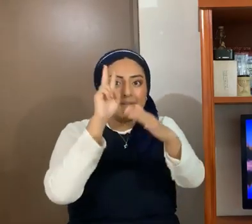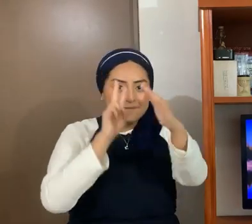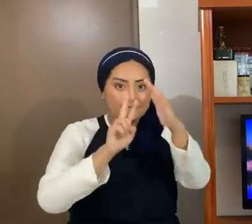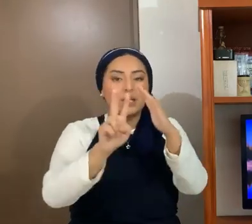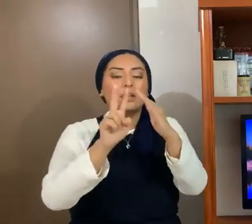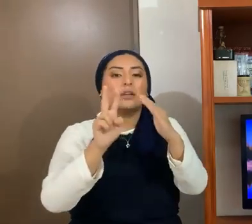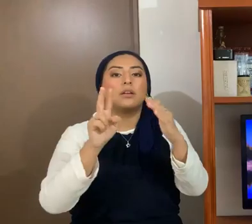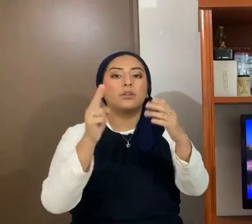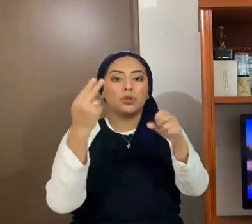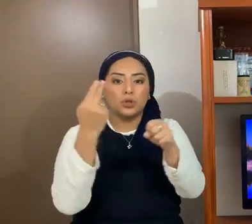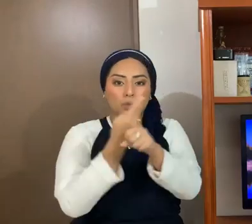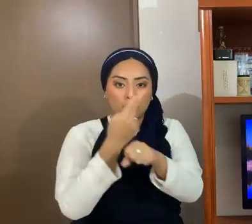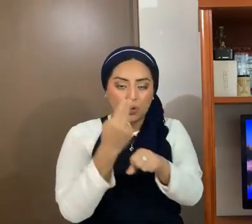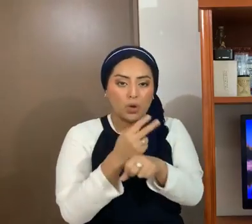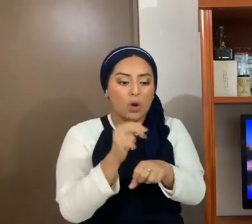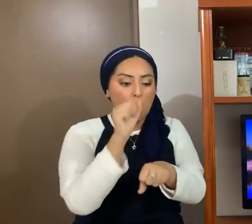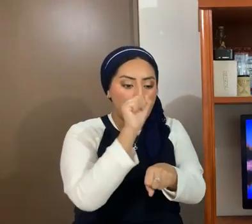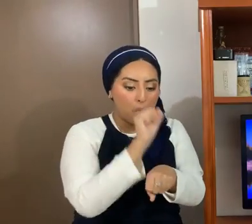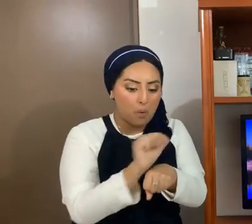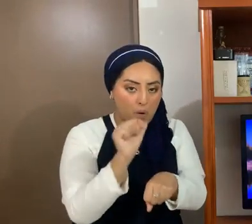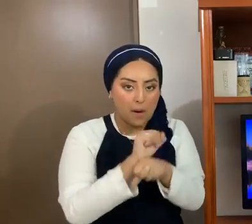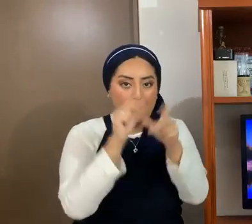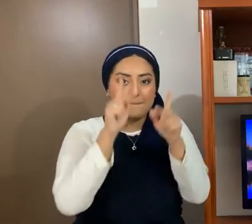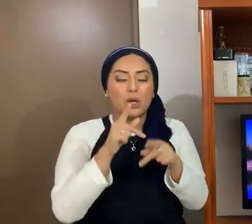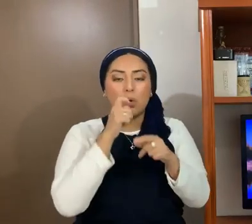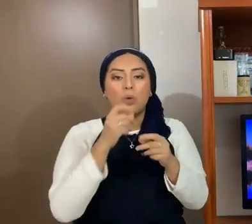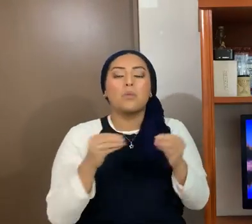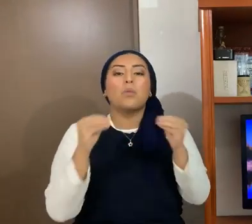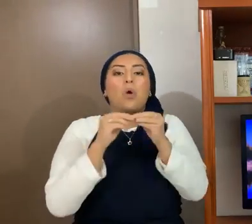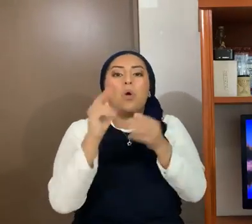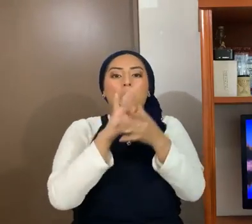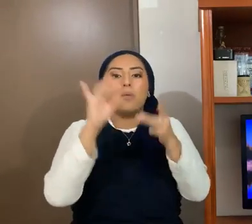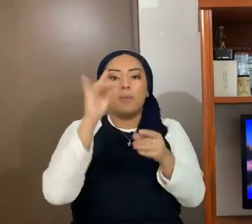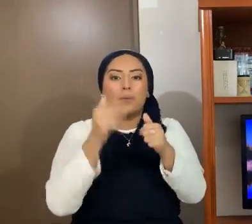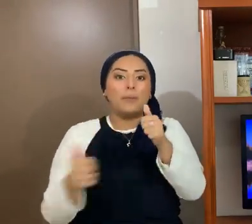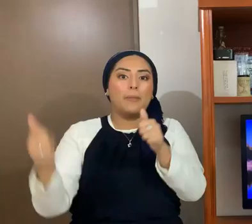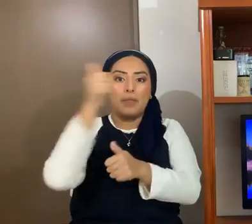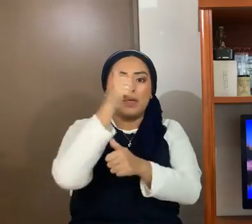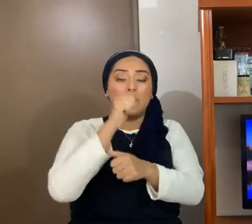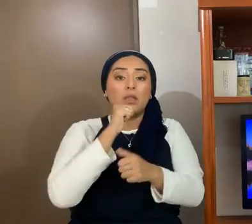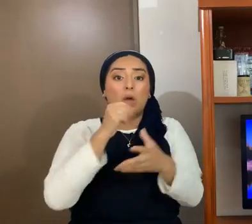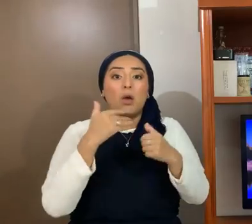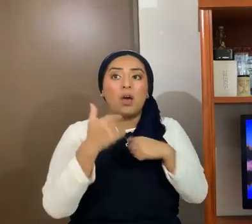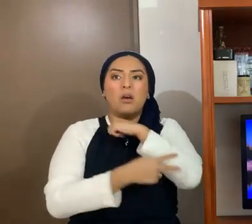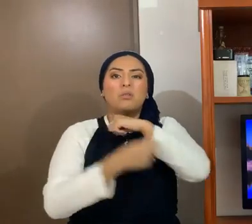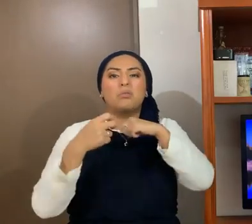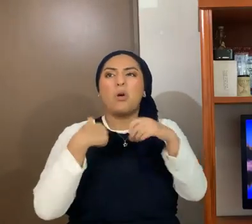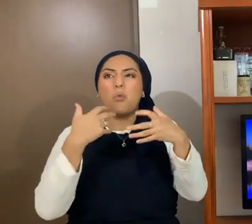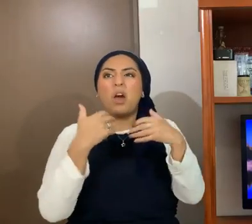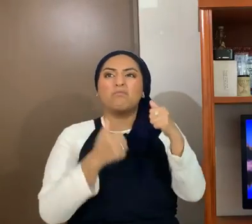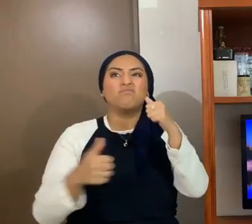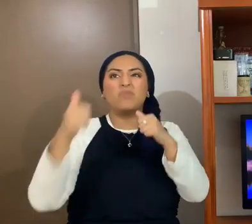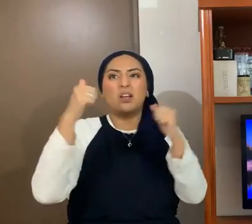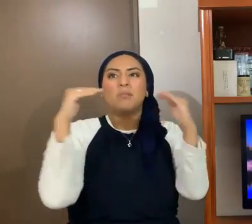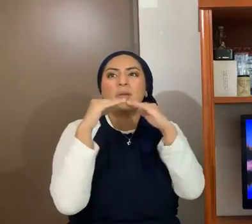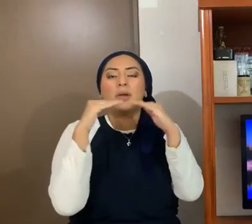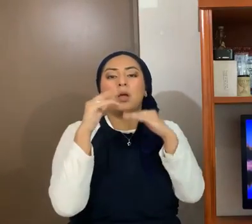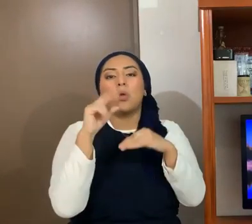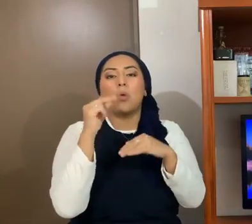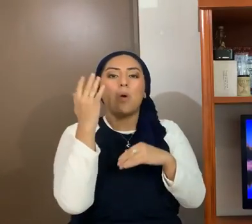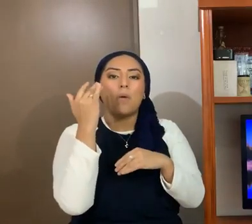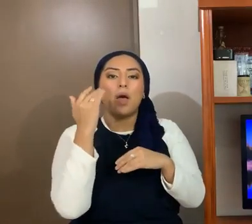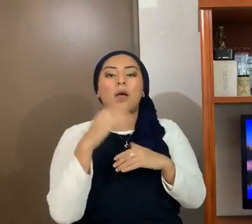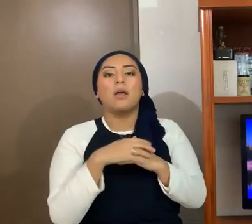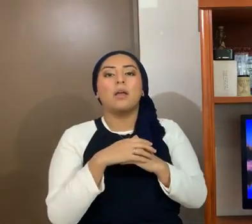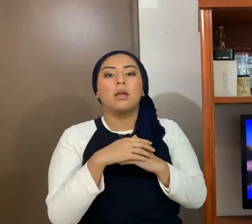ser útiles al que está más ungido por el Eterno. No querer usurpar el liderazgo. ¿Por qué?